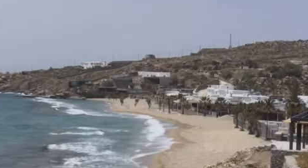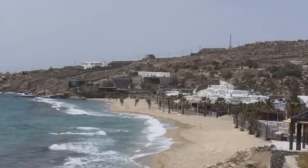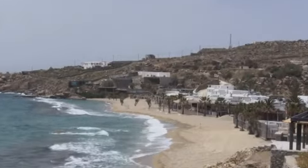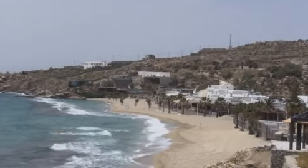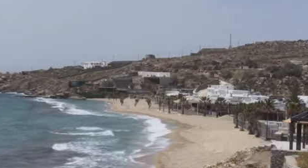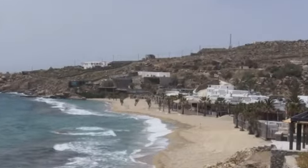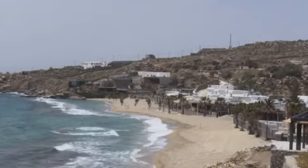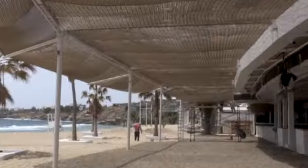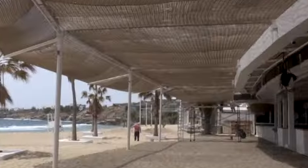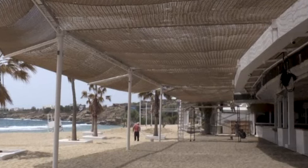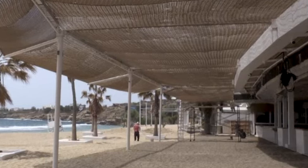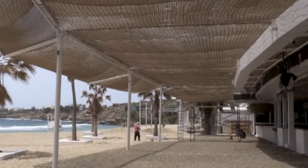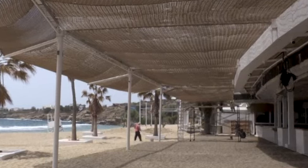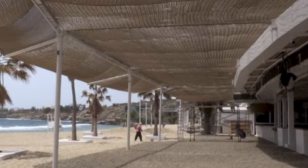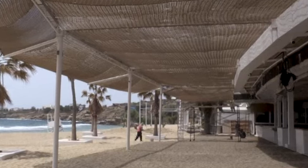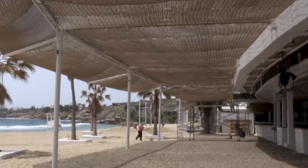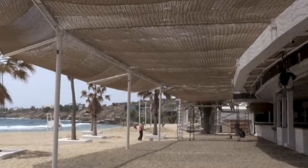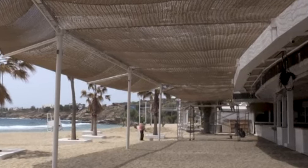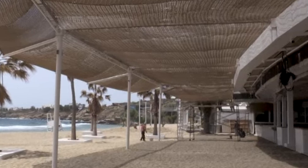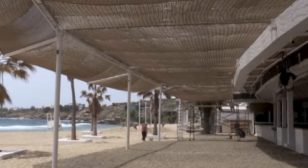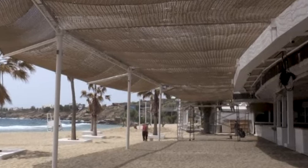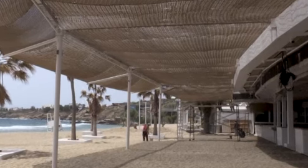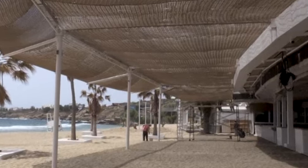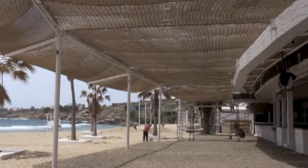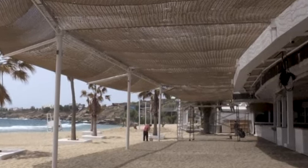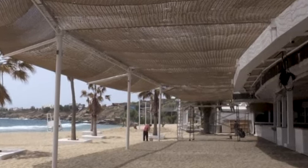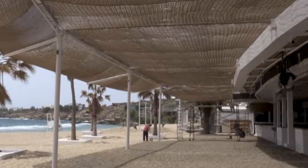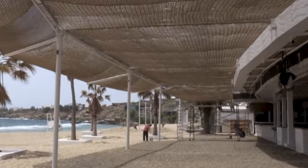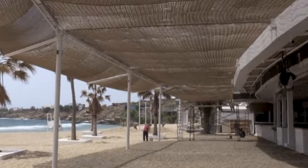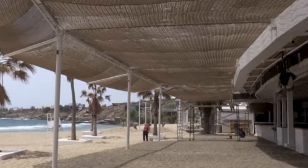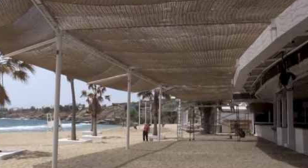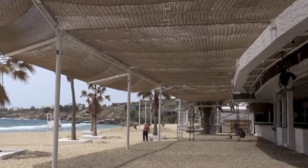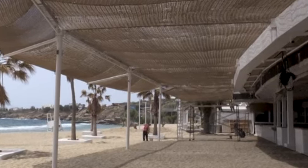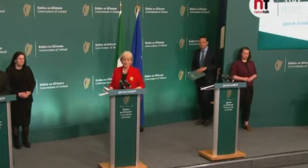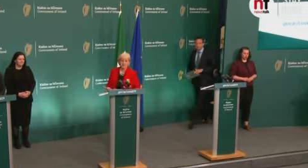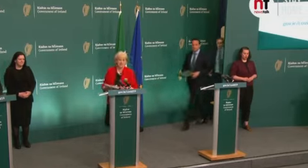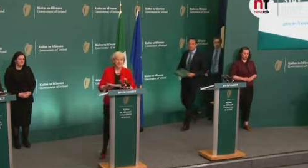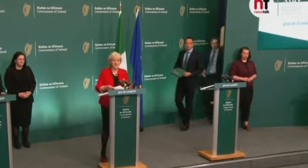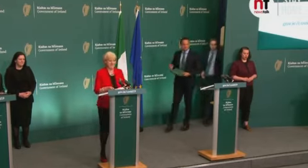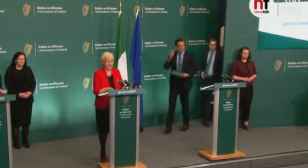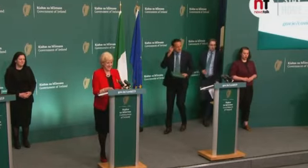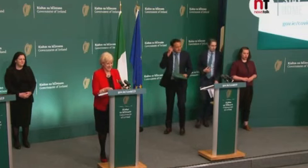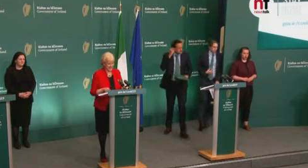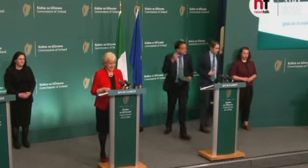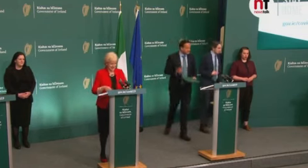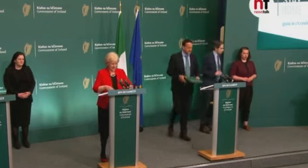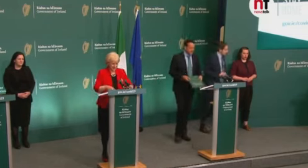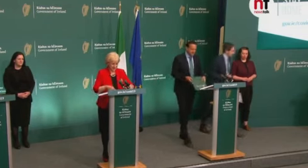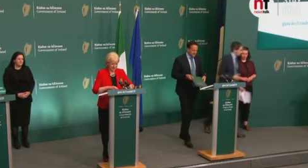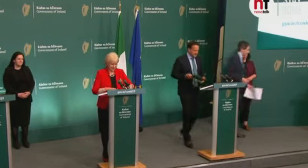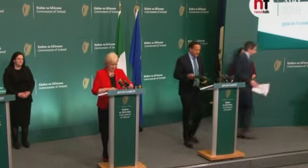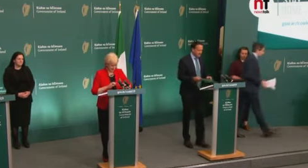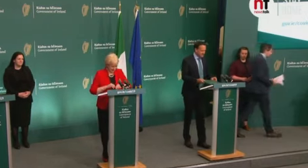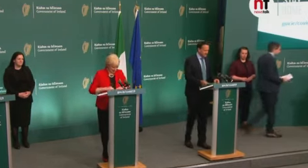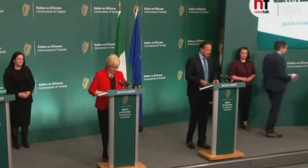cuadrados y las sombrillas deben estar a 4 metros de distancia también irlanda anunció el viernes que empezará a levantar su